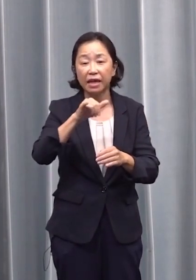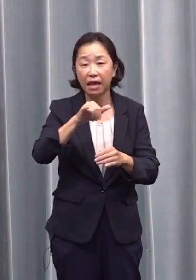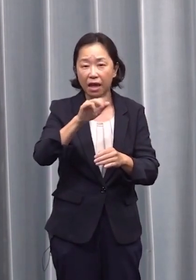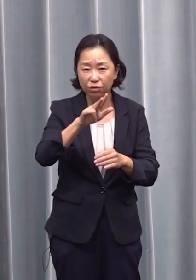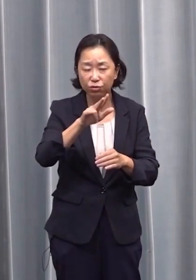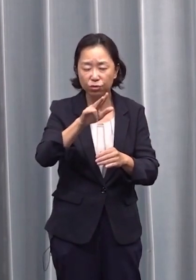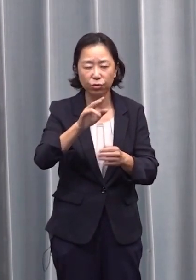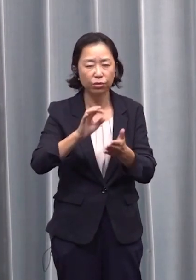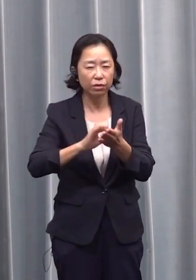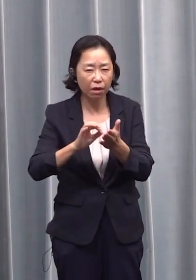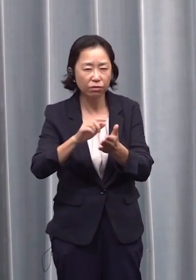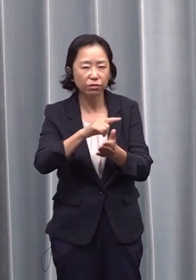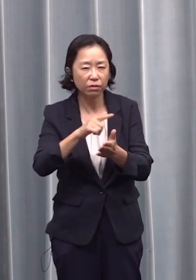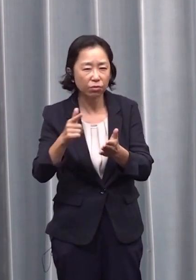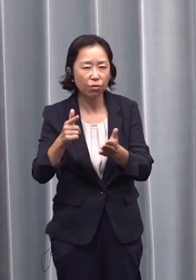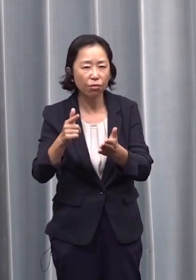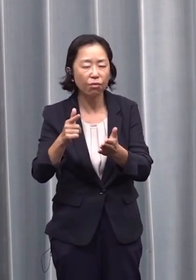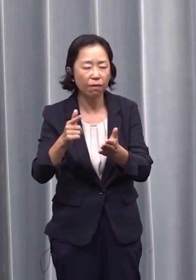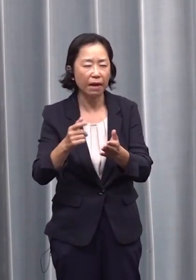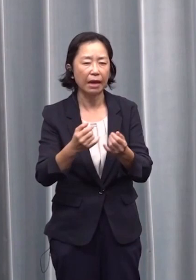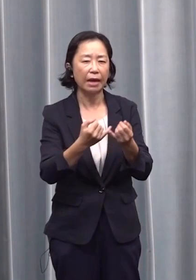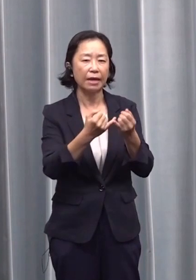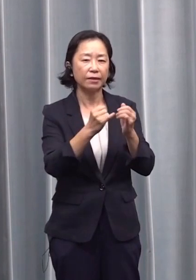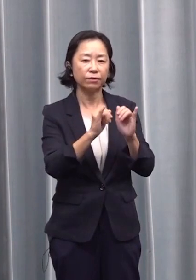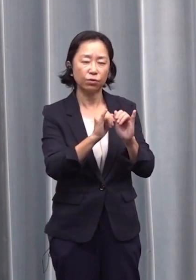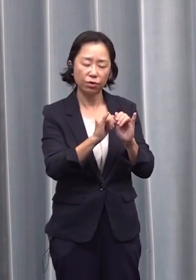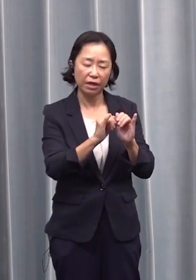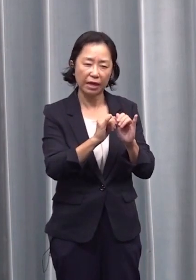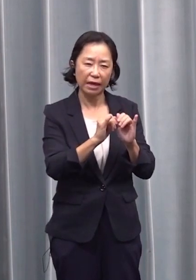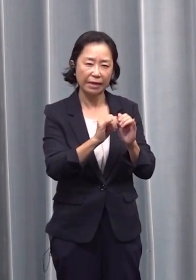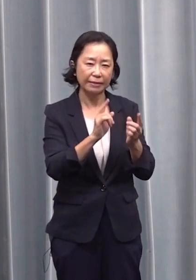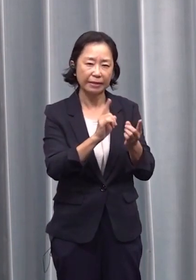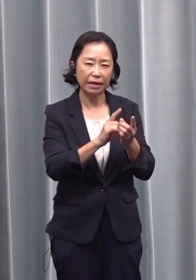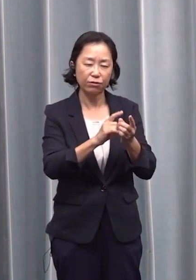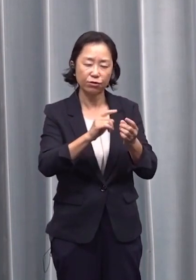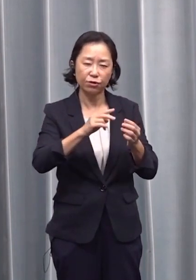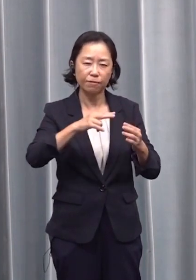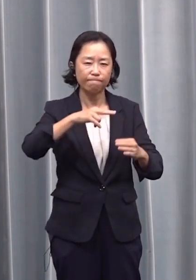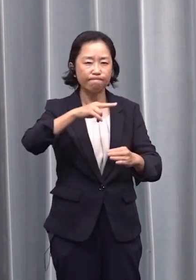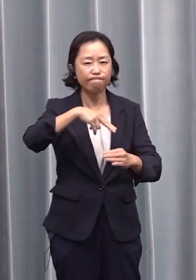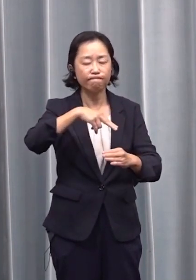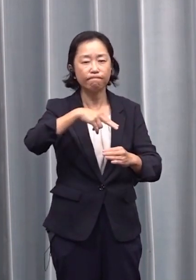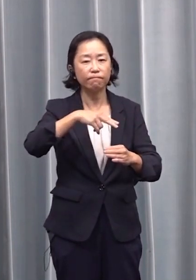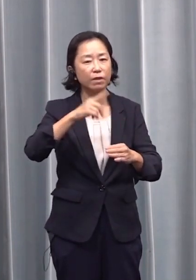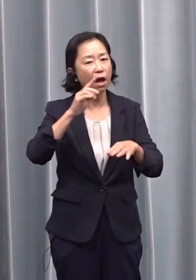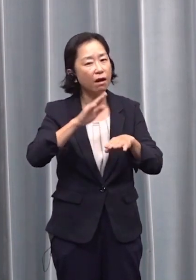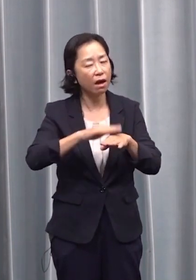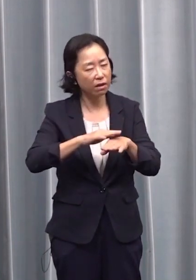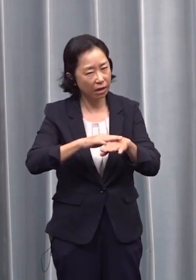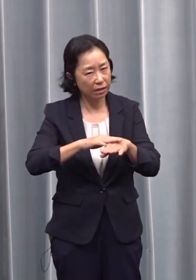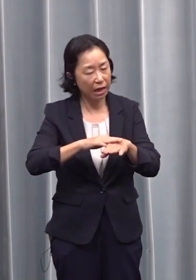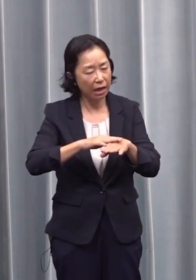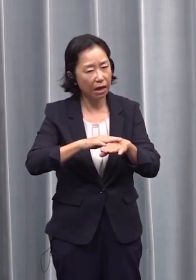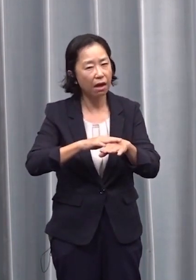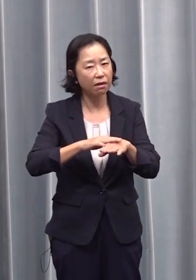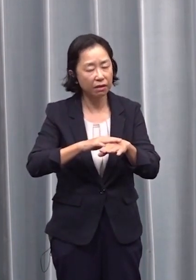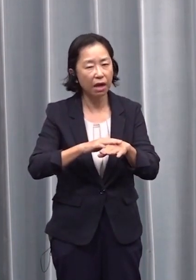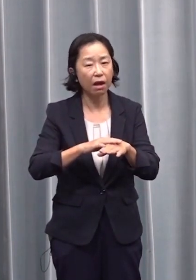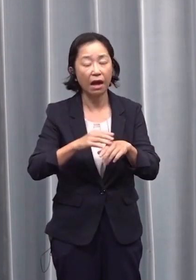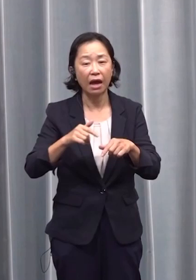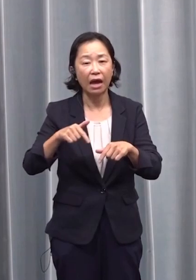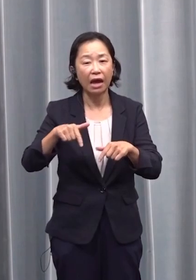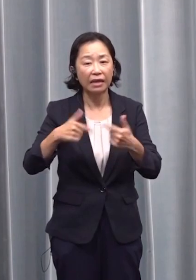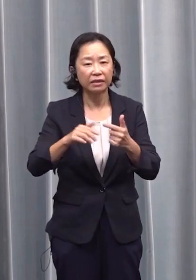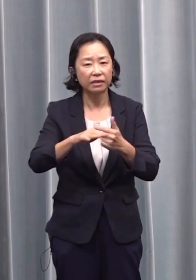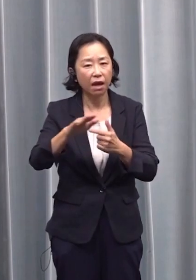て、ある種ですね、女性に対する、まあ、ある種の偏見とか、まあ、偏った考え方というのが官房副長官にあるんではない